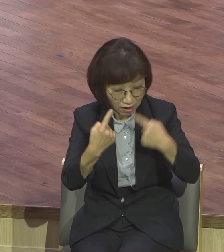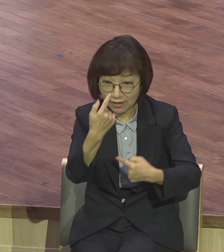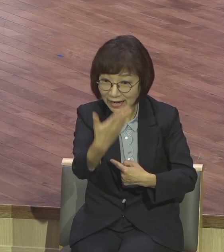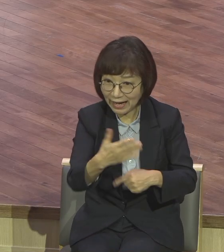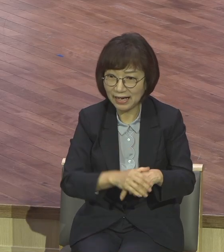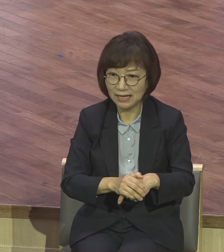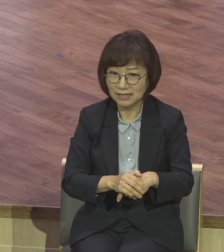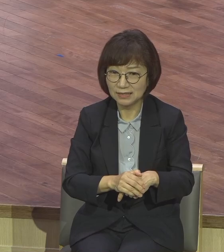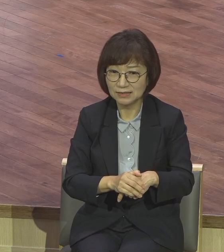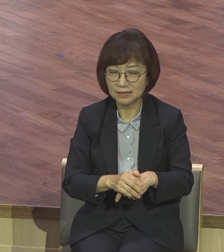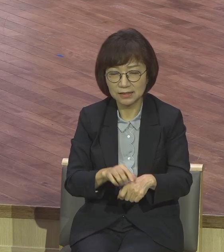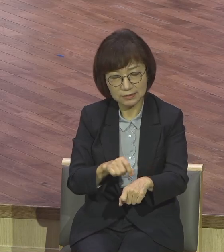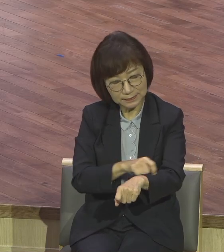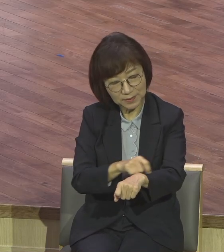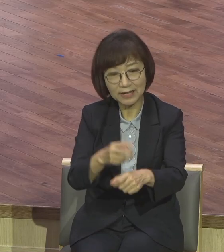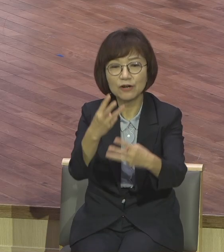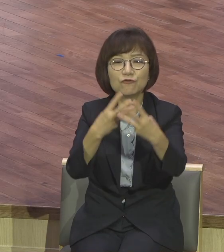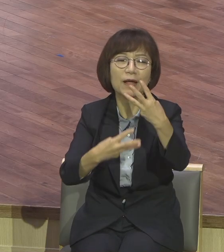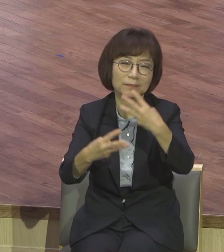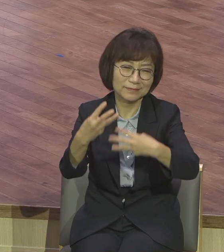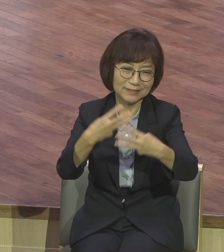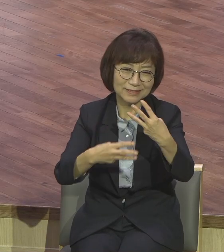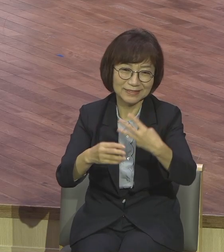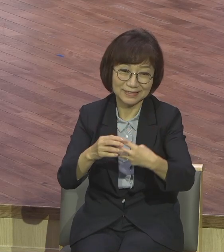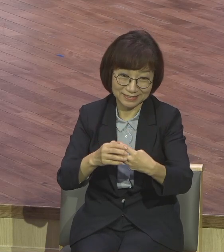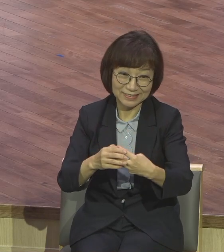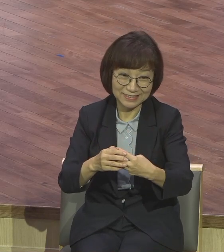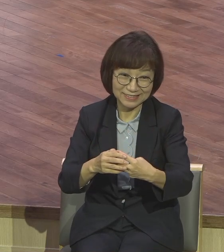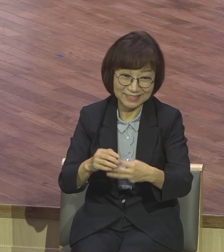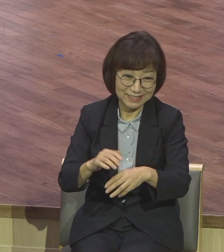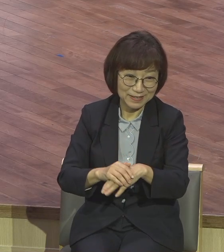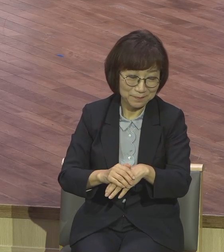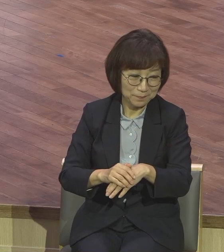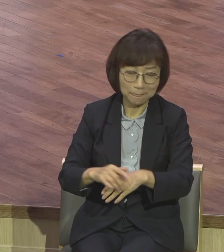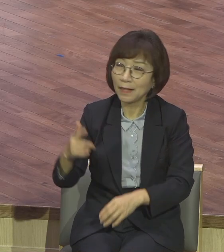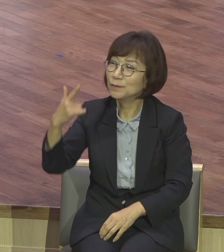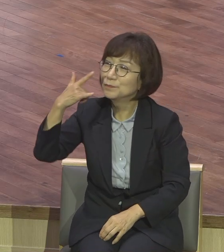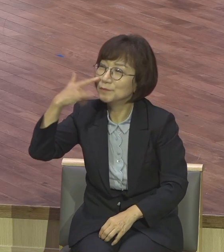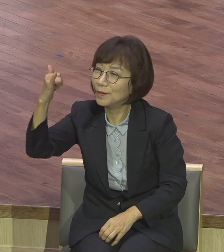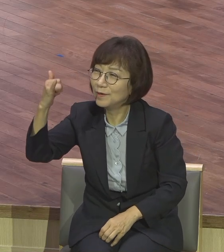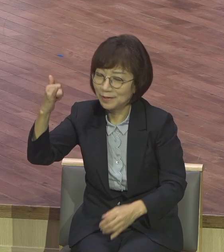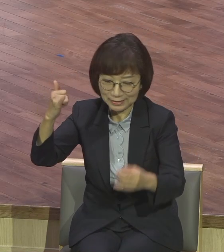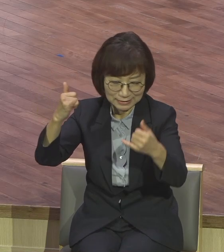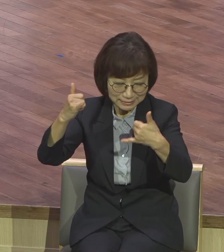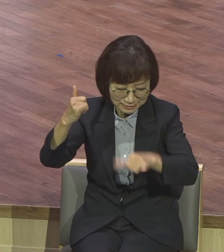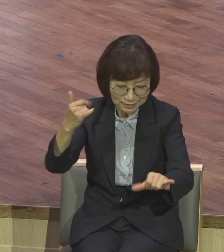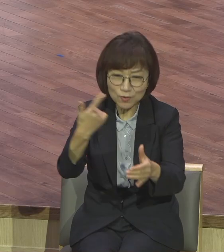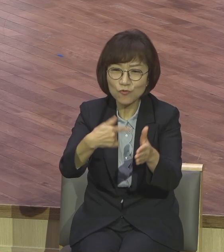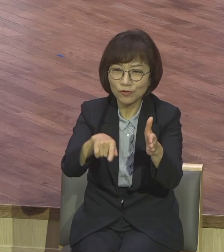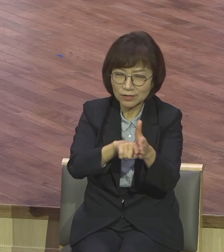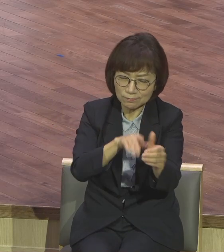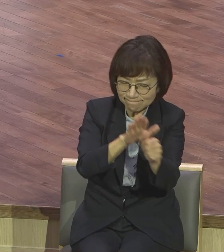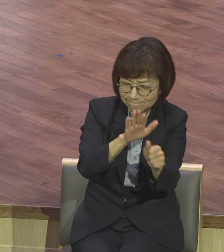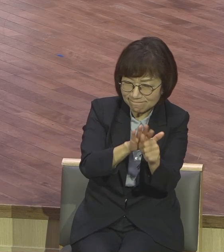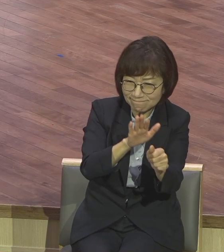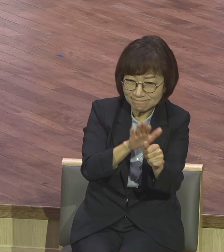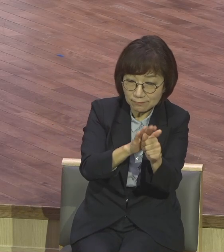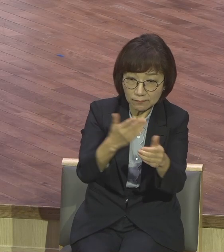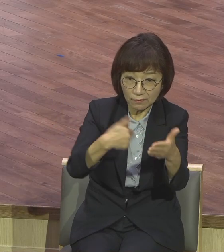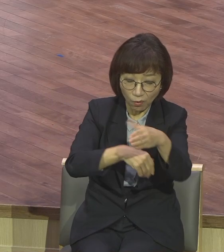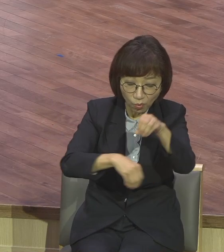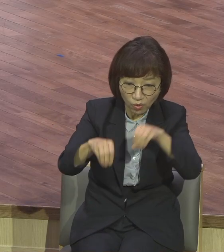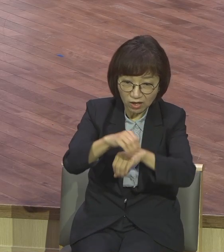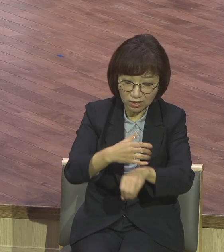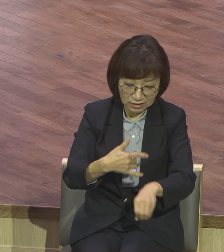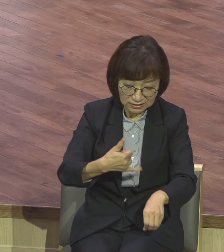특별히 렘넌트들 부모님들에게. 부모님들은 그냥 자식을 위해서 생을 걸고 헌신했는데 그게 다